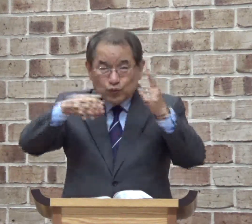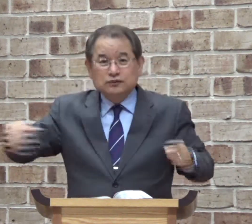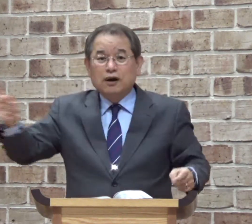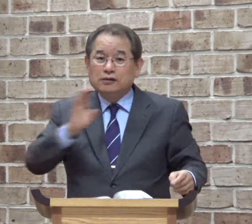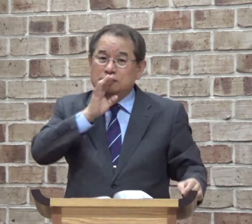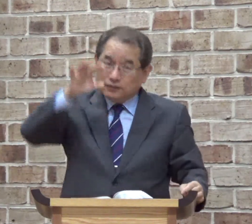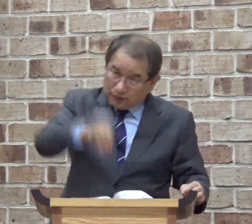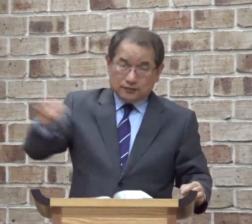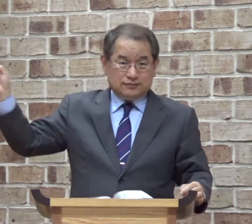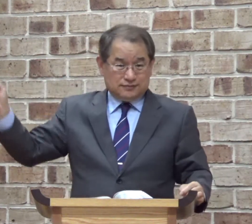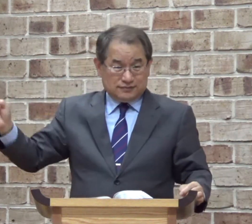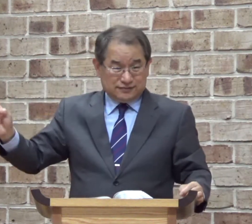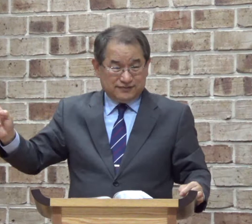그는 그렇게 변화되었습니다.